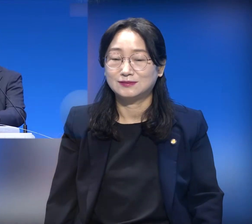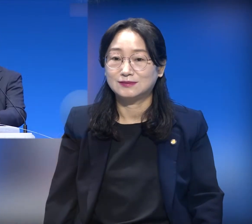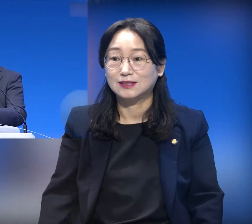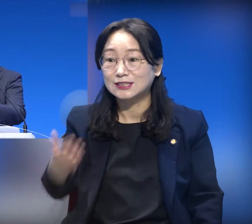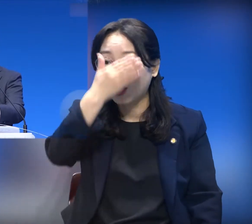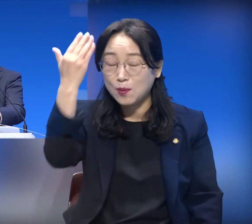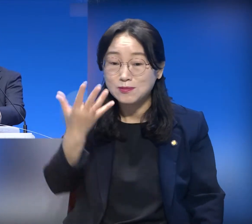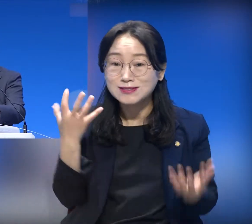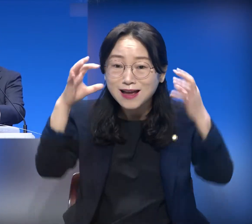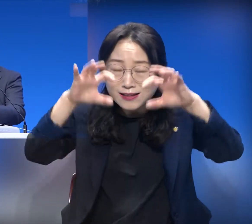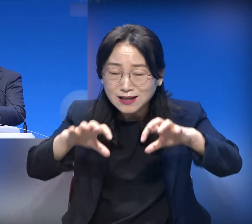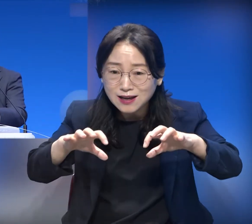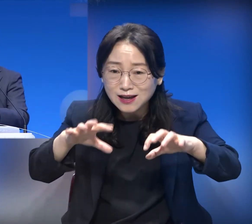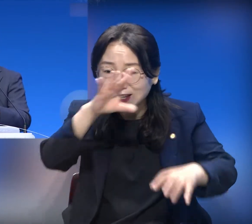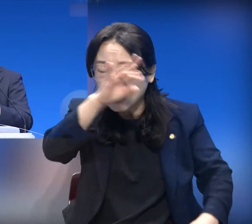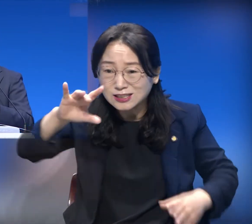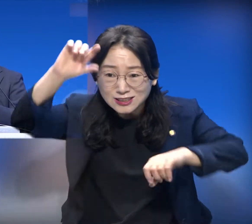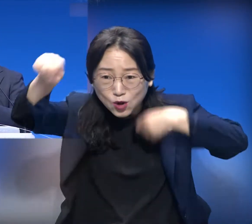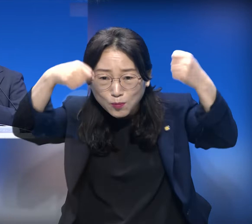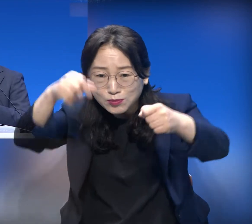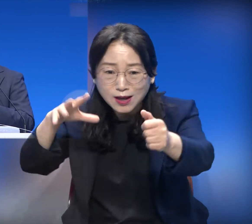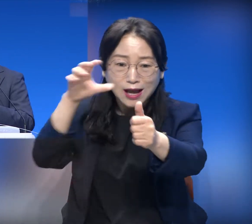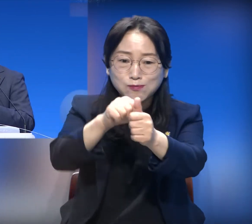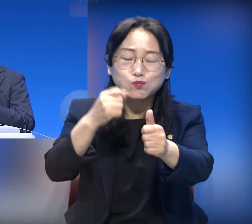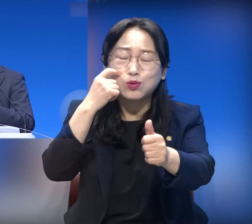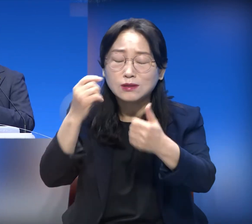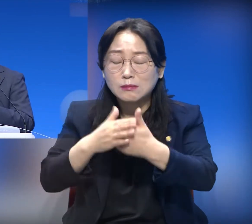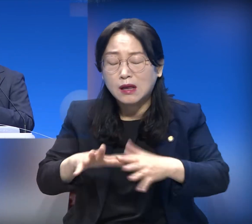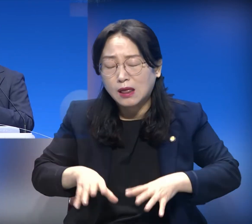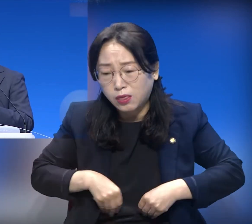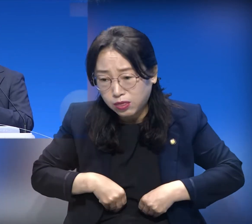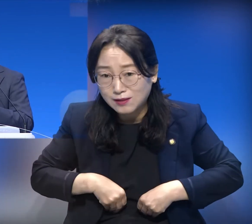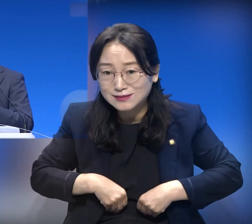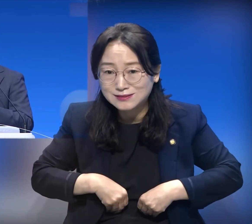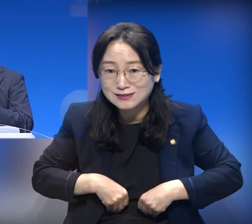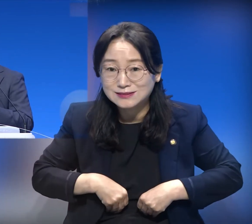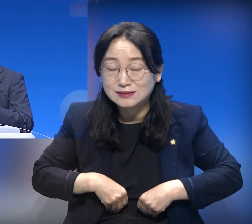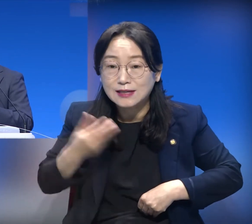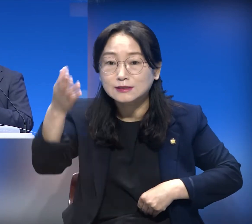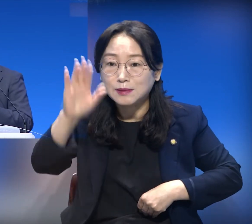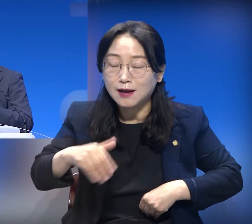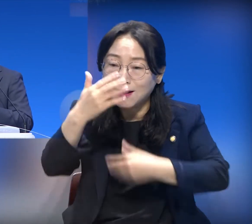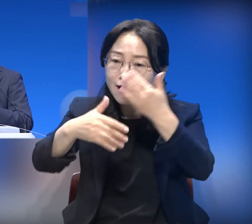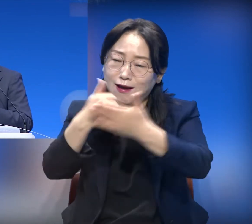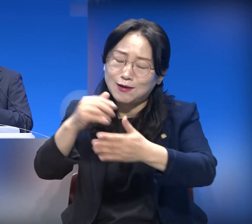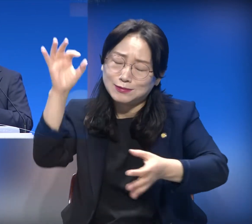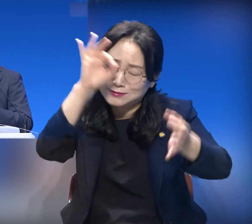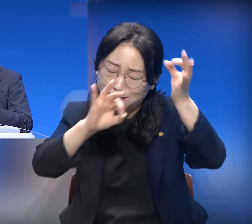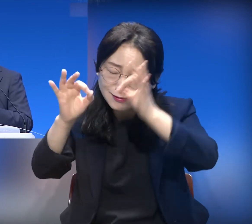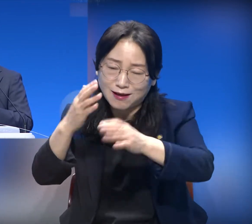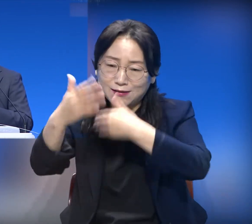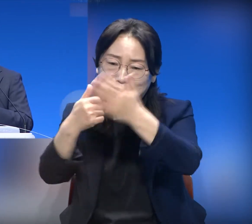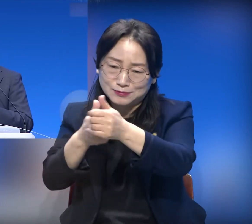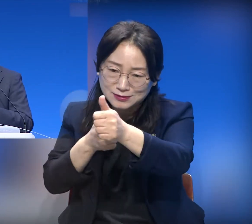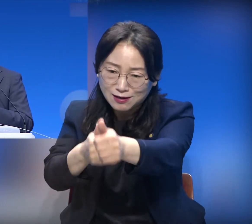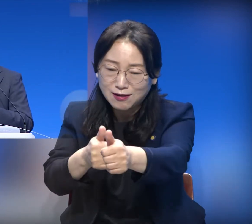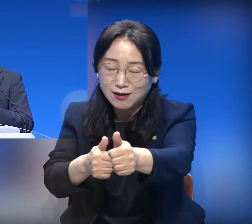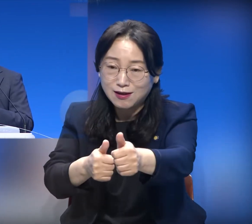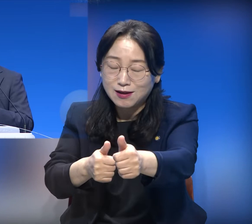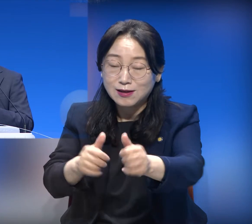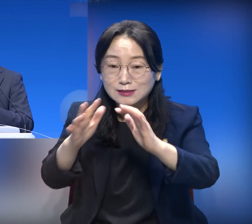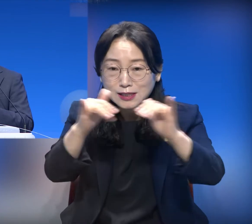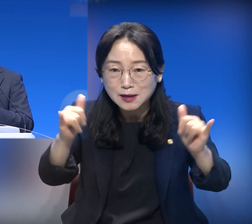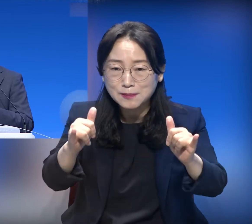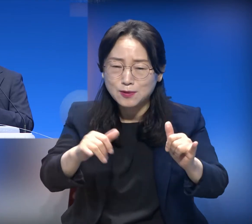젊은 사자는 때때로 사냥감을 구하지 못해서 굶주릴 때가 있지만 하나님을 찾는 주님의 백성들에게는 모든